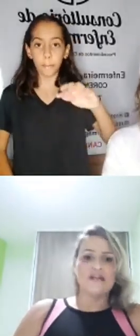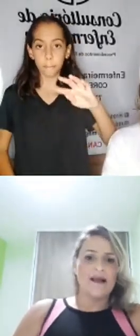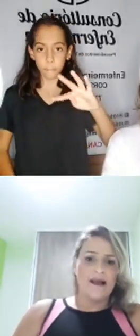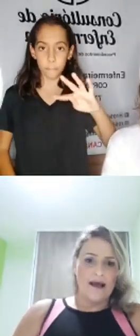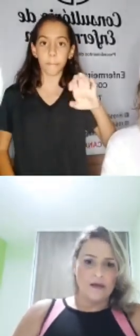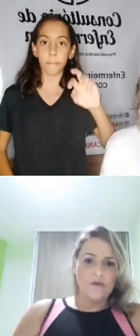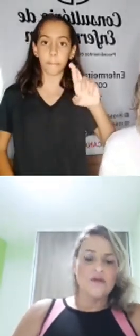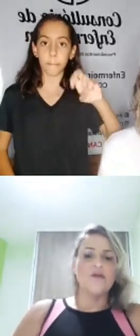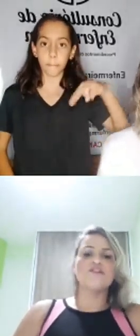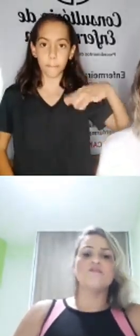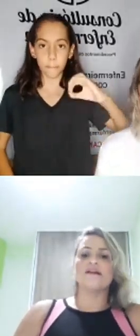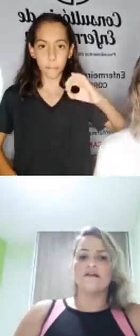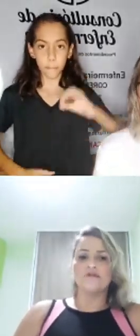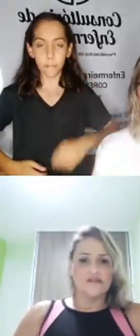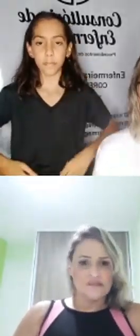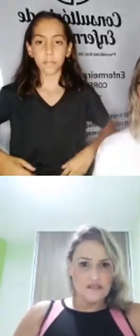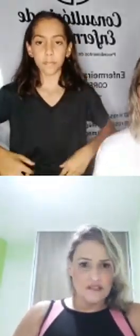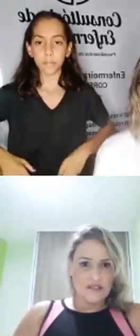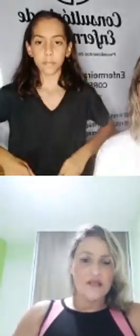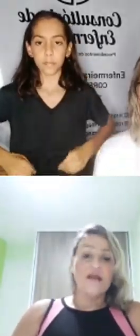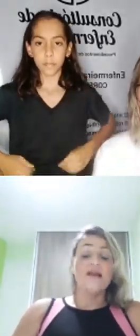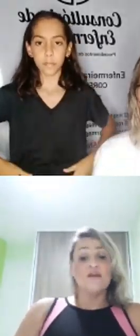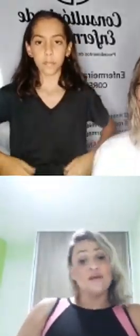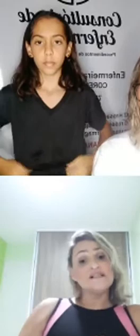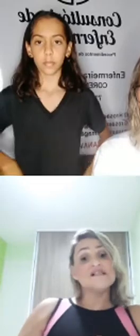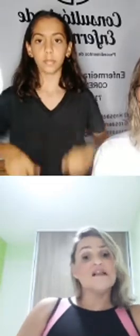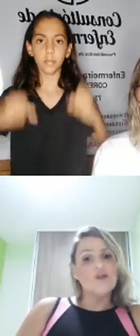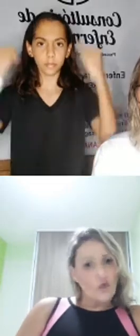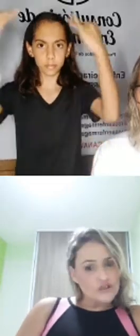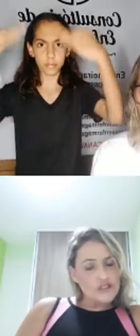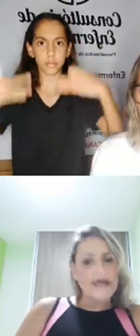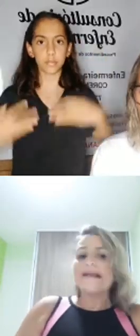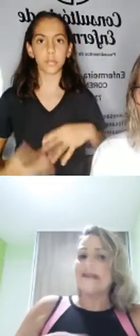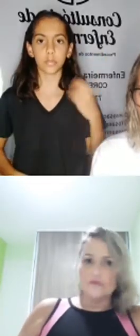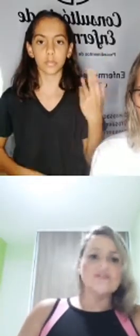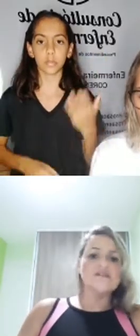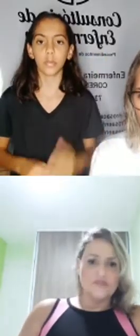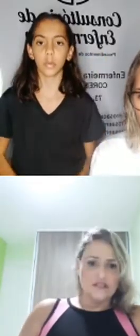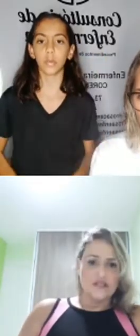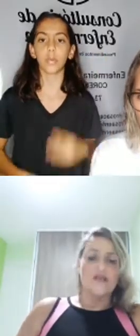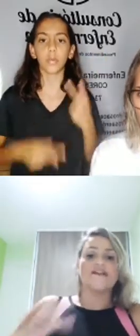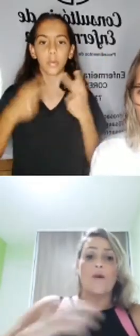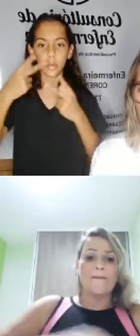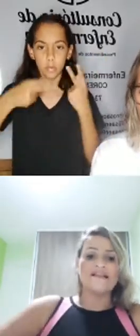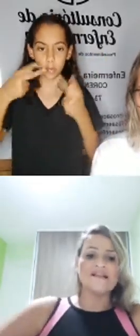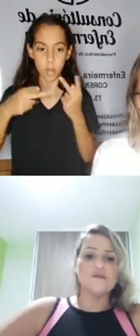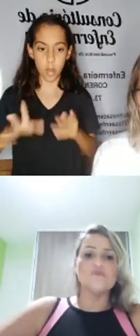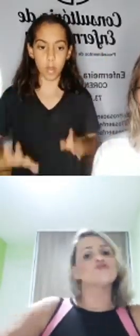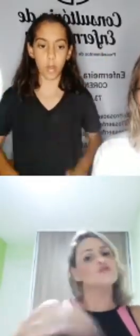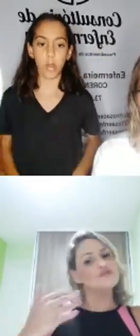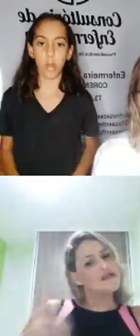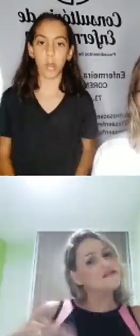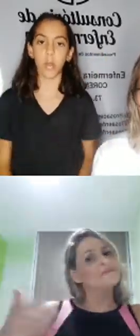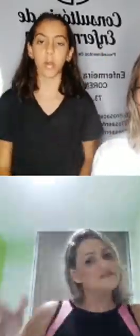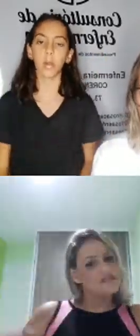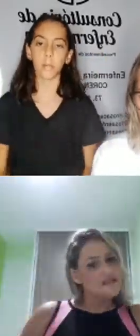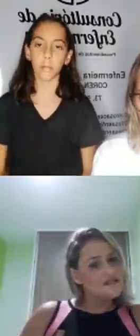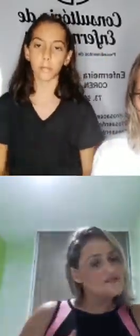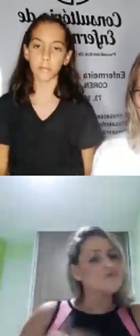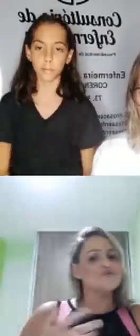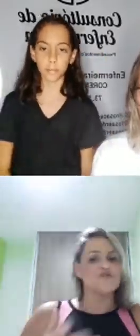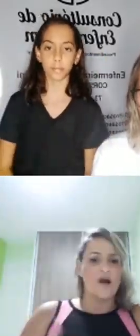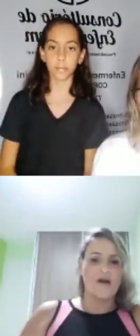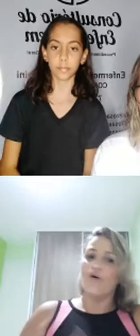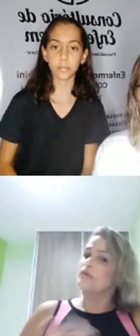está claro que o leite materno transmite e o que se tem hoje é que não transmite. Então, a amamentação, os estudos ainda